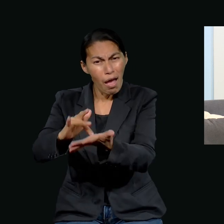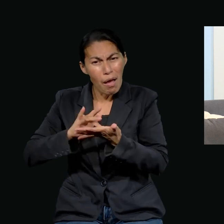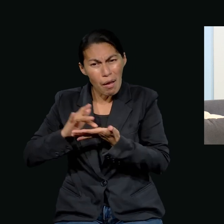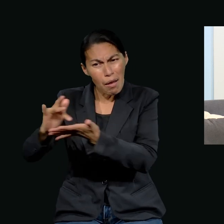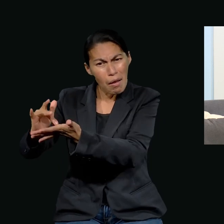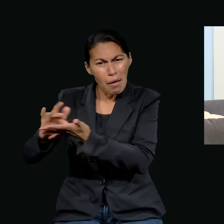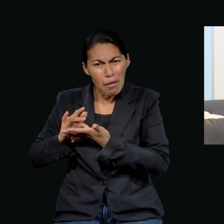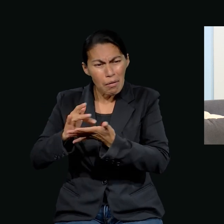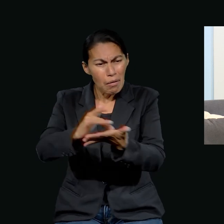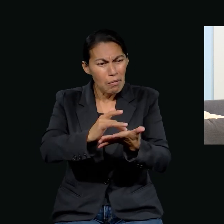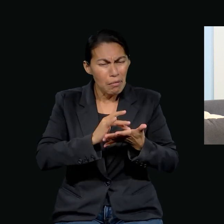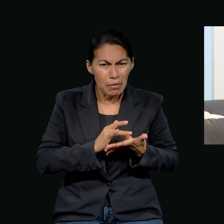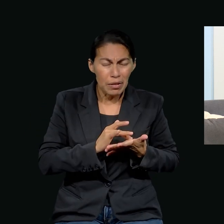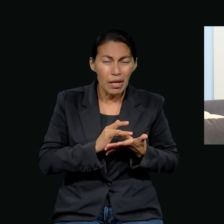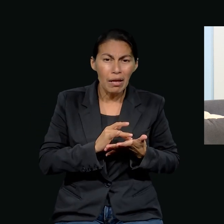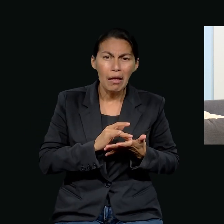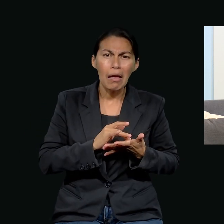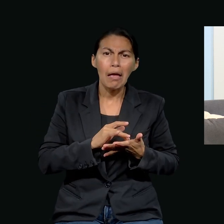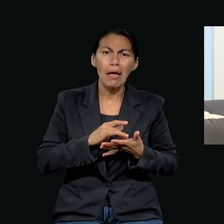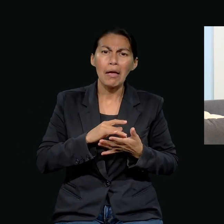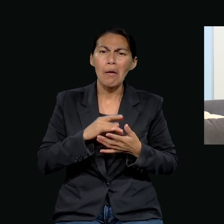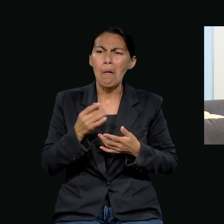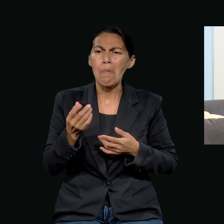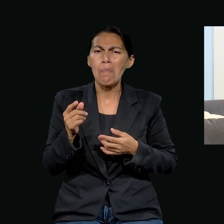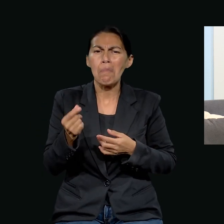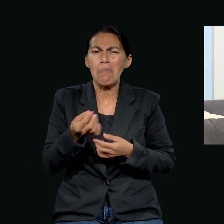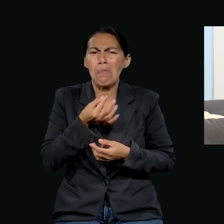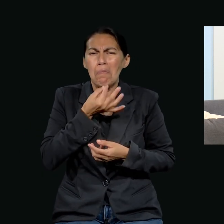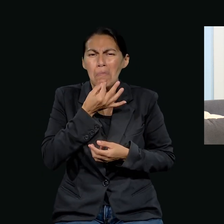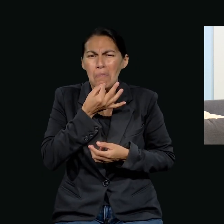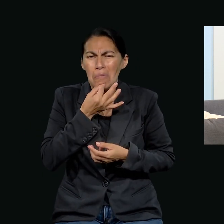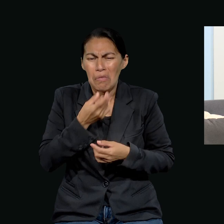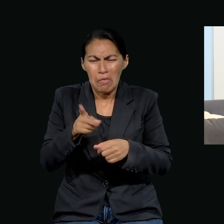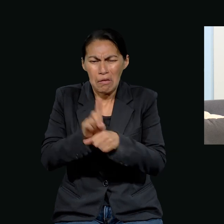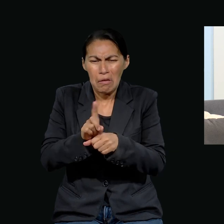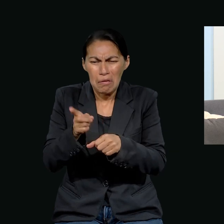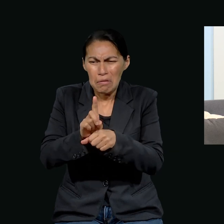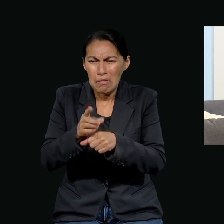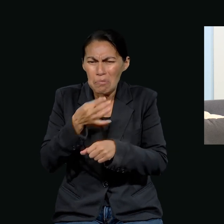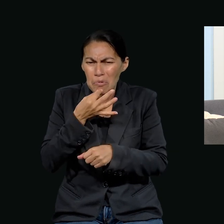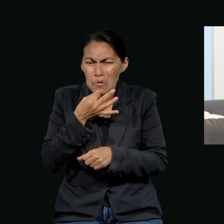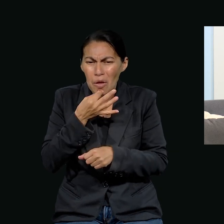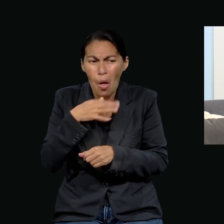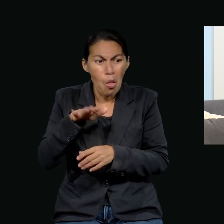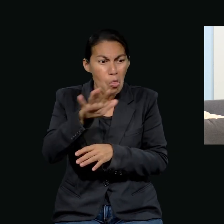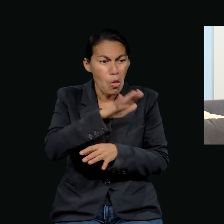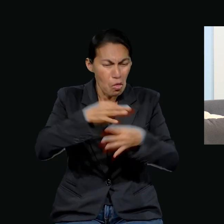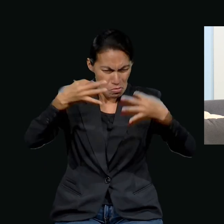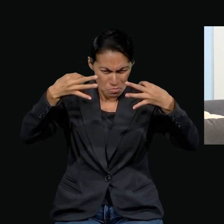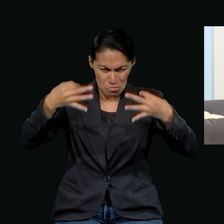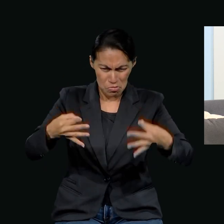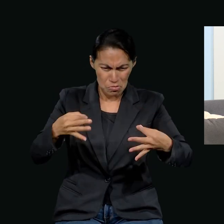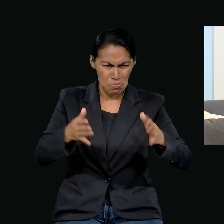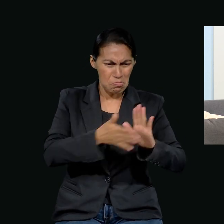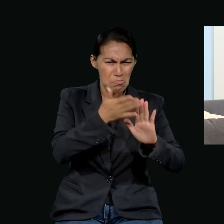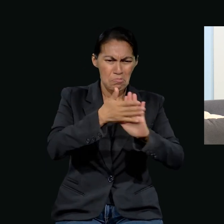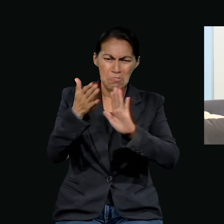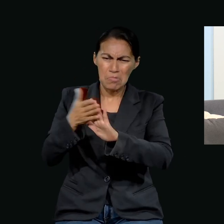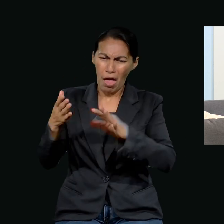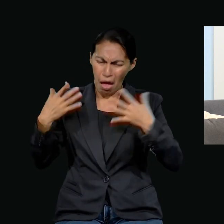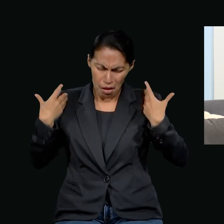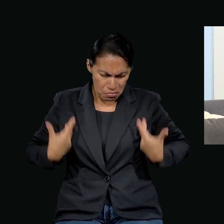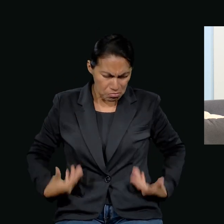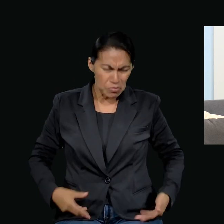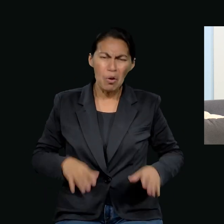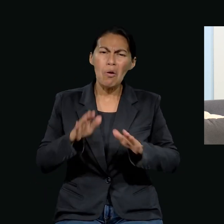comarca nos hicieron, bueno, nos dieron una ayuda tan grande que a los pocos días era como si no